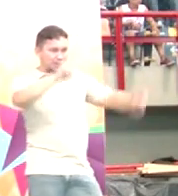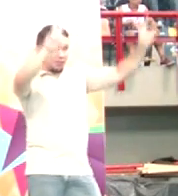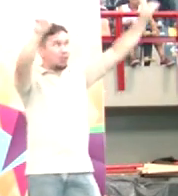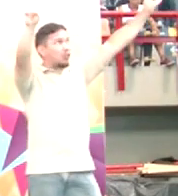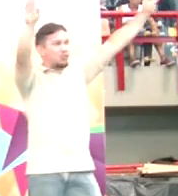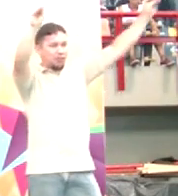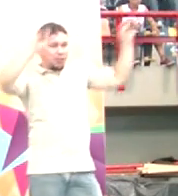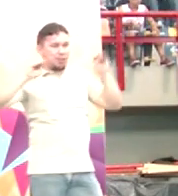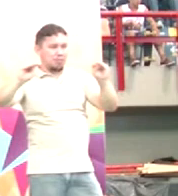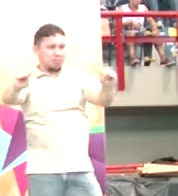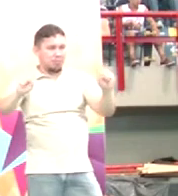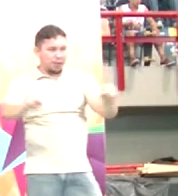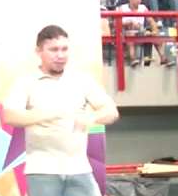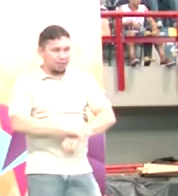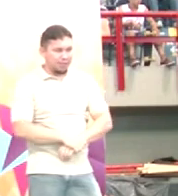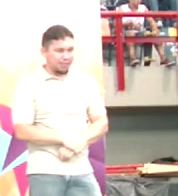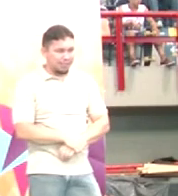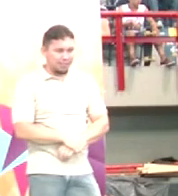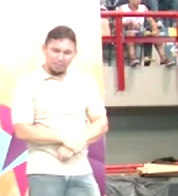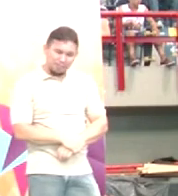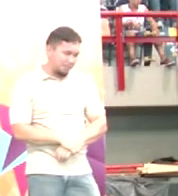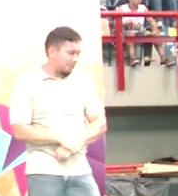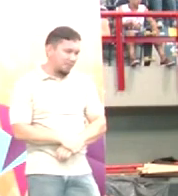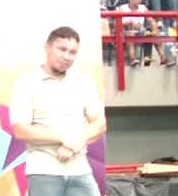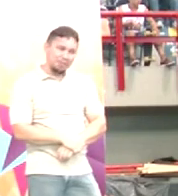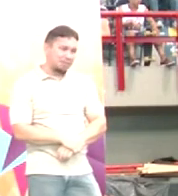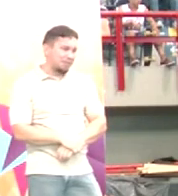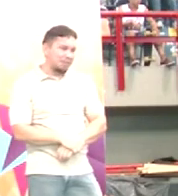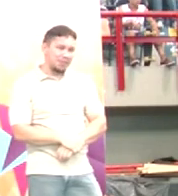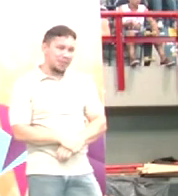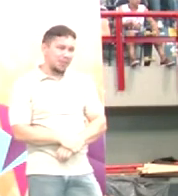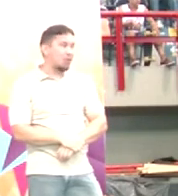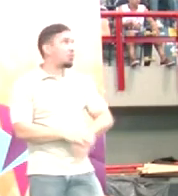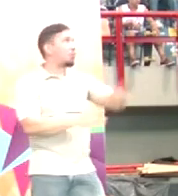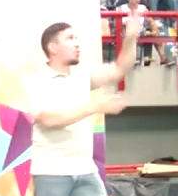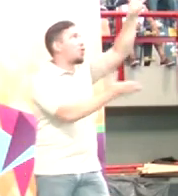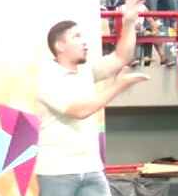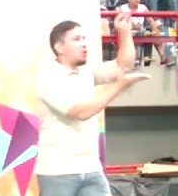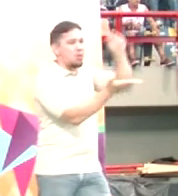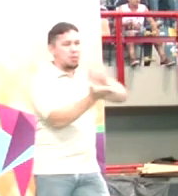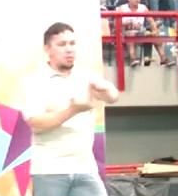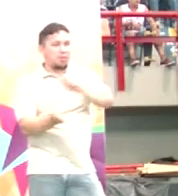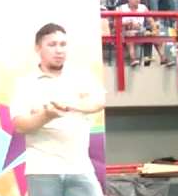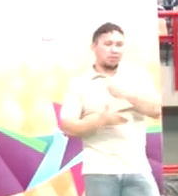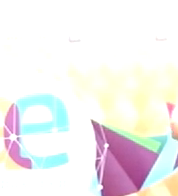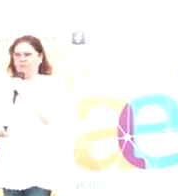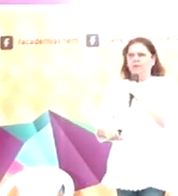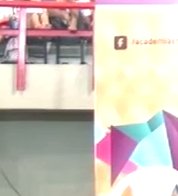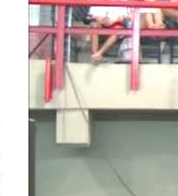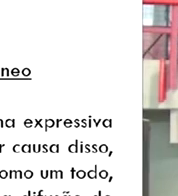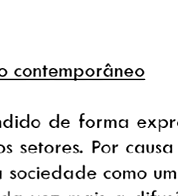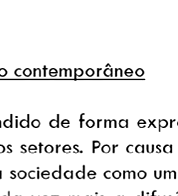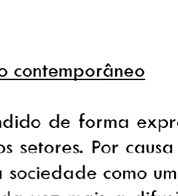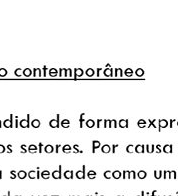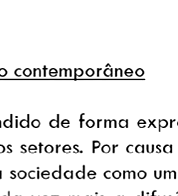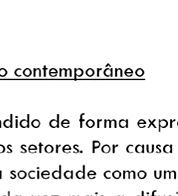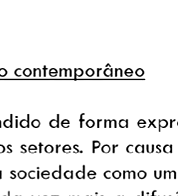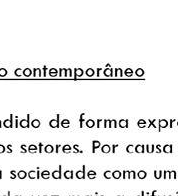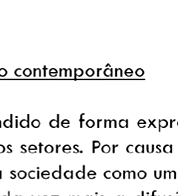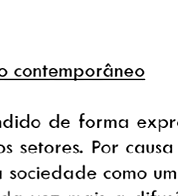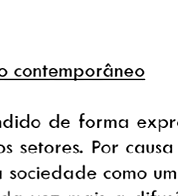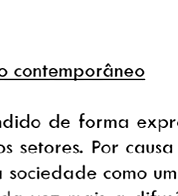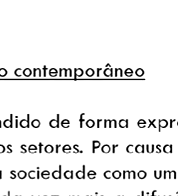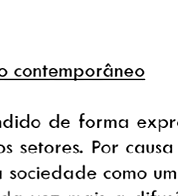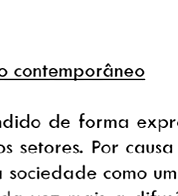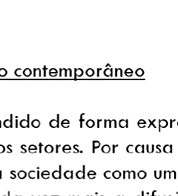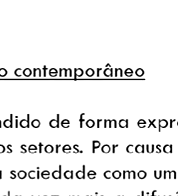dê sinônimo. Ninguém pode copiar e colar o tema dentro da introdução. Por exemplo,